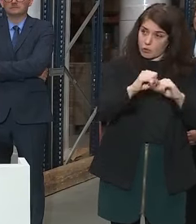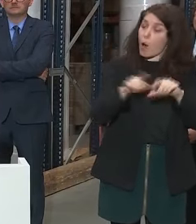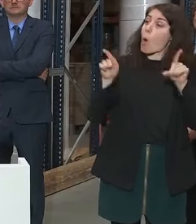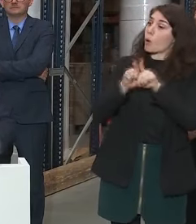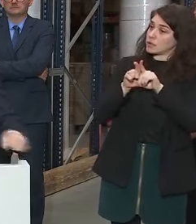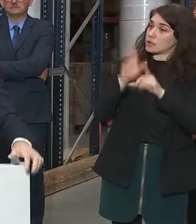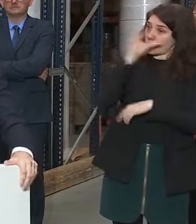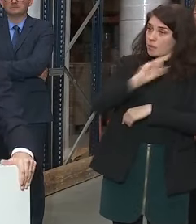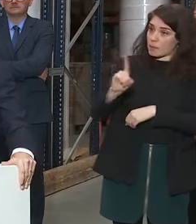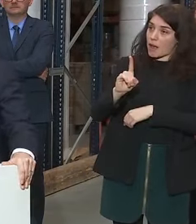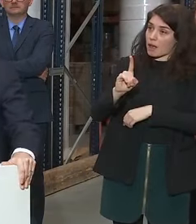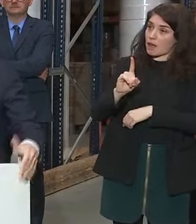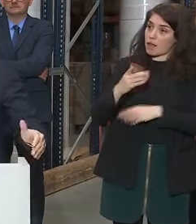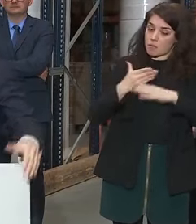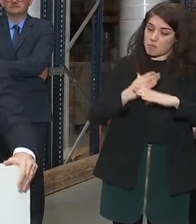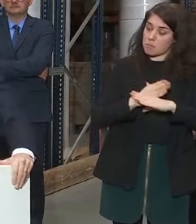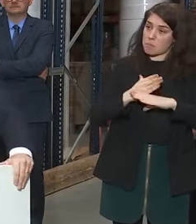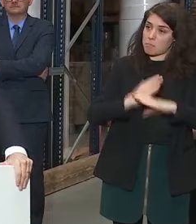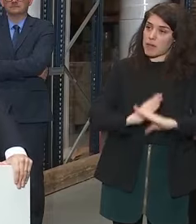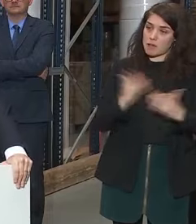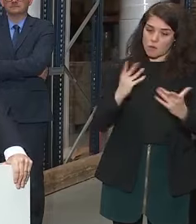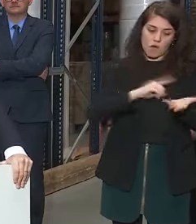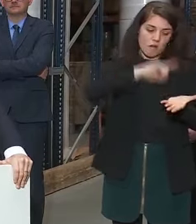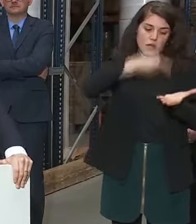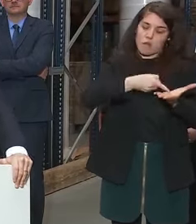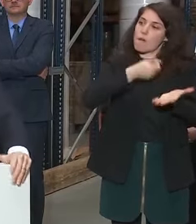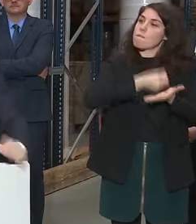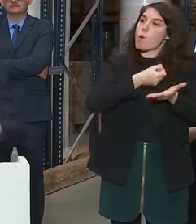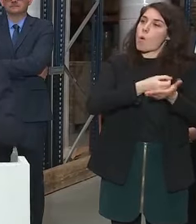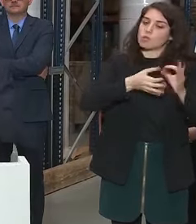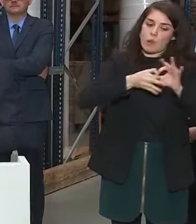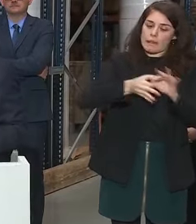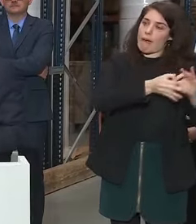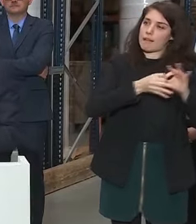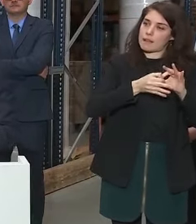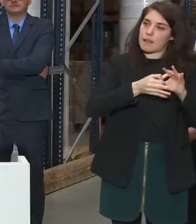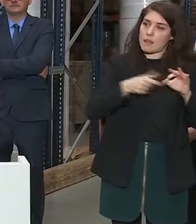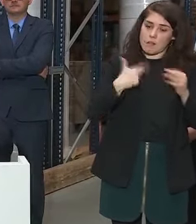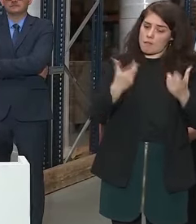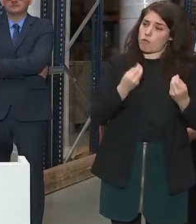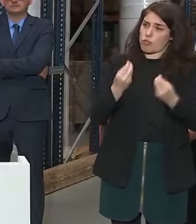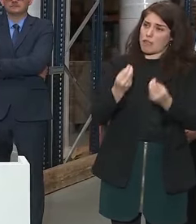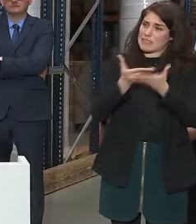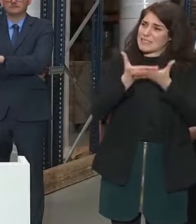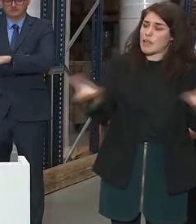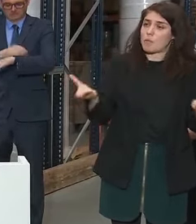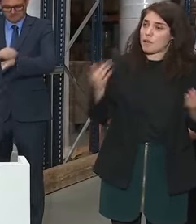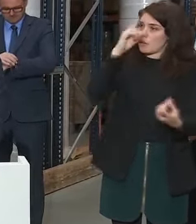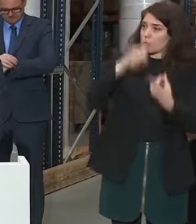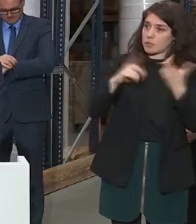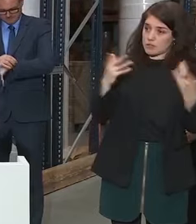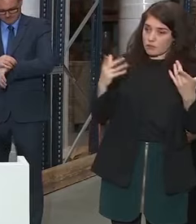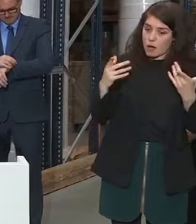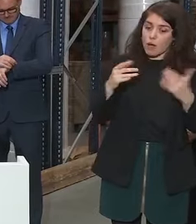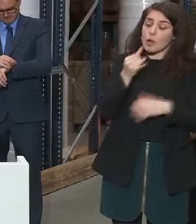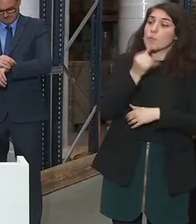solidarité sur lequel le ministre de l'économie des finances et le ministre de l'action des comptes publics sont revenus, que je veux très simple et qui permettra d'accompagner tous